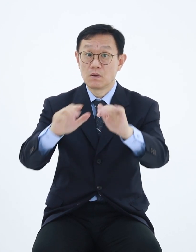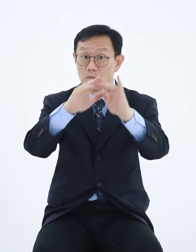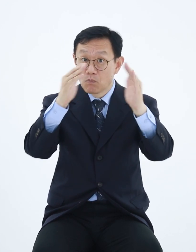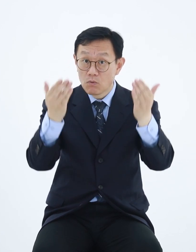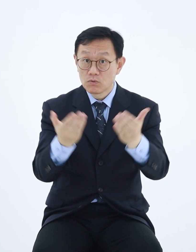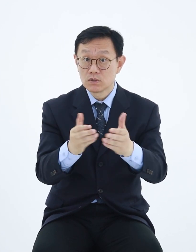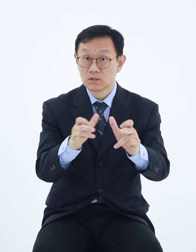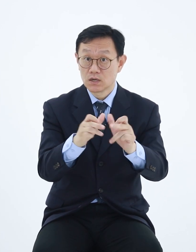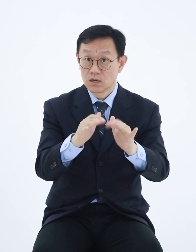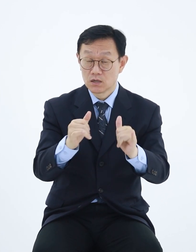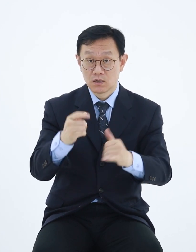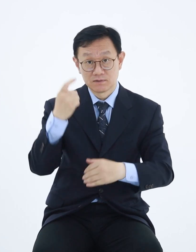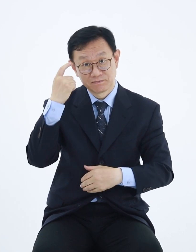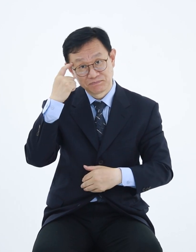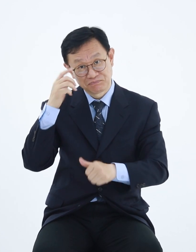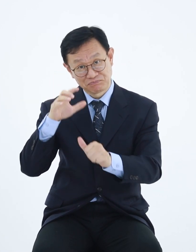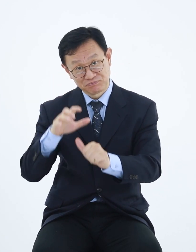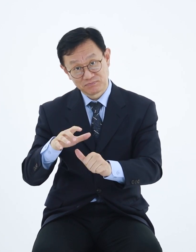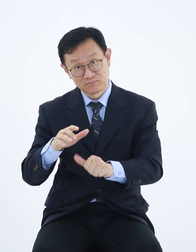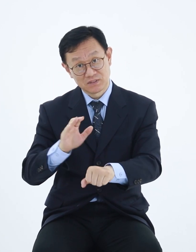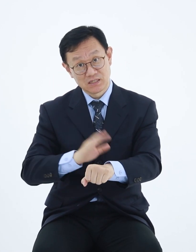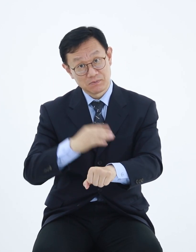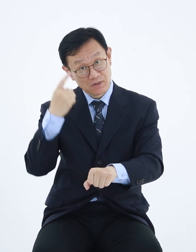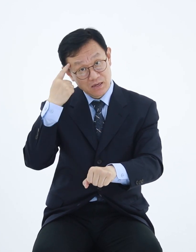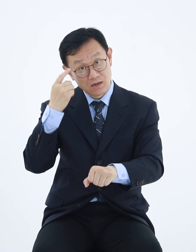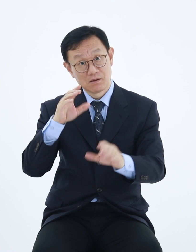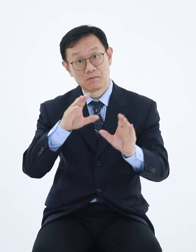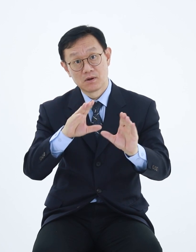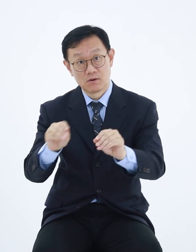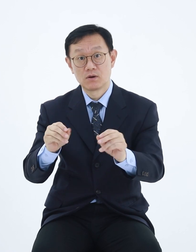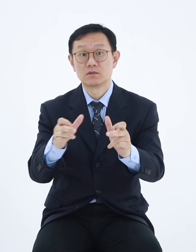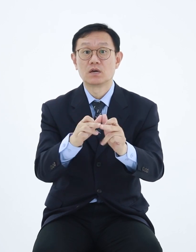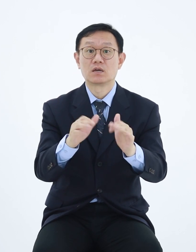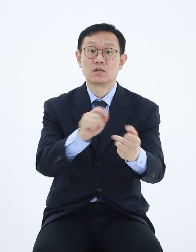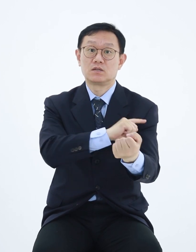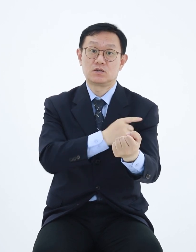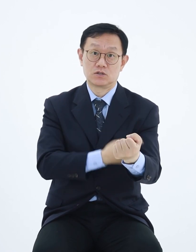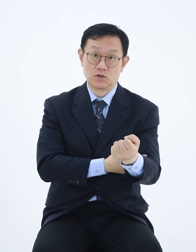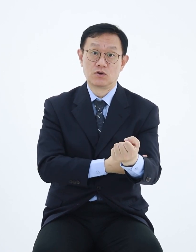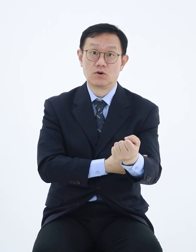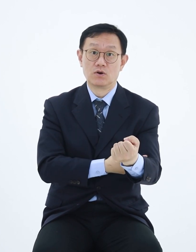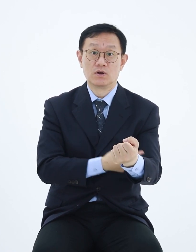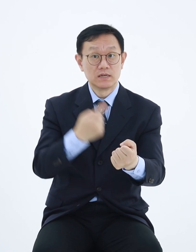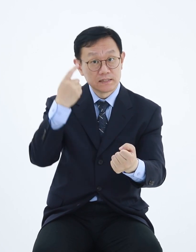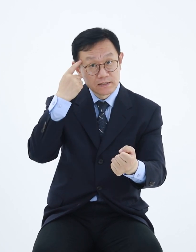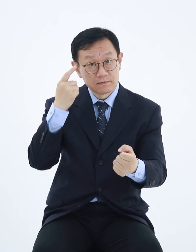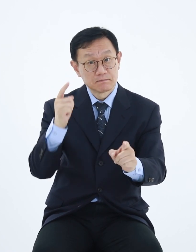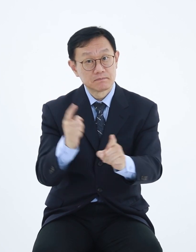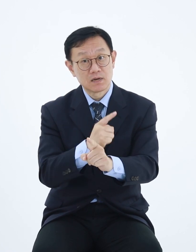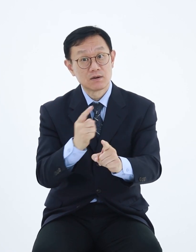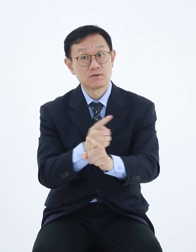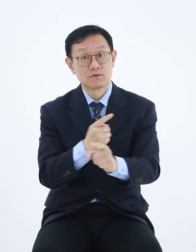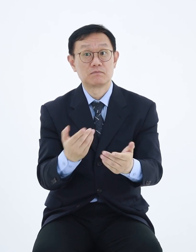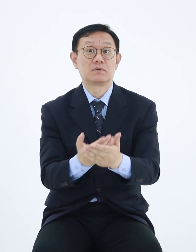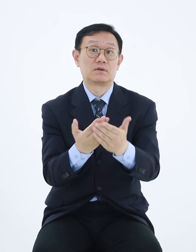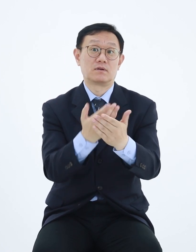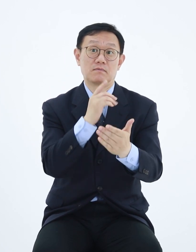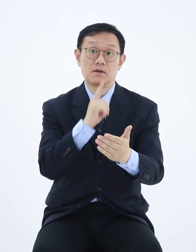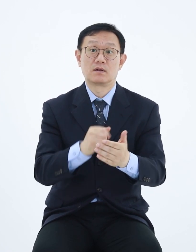장애인에 대한 고정관념이나 편견을 근절하고 장애인의 능력과 기여에 대한 인식을 증진하는 것을 말한다. 당사국